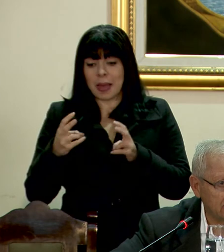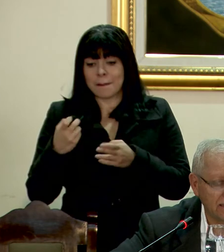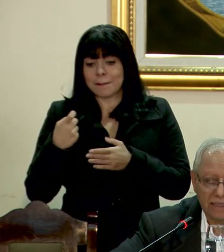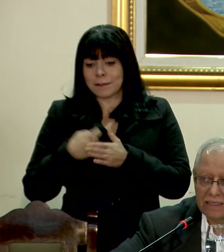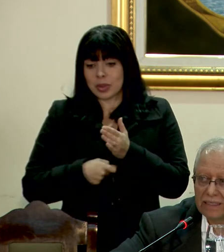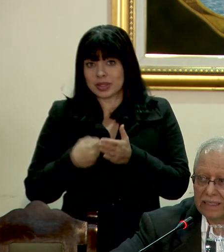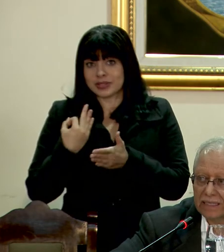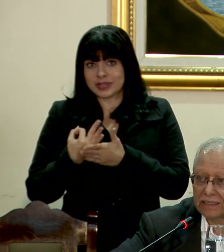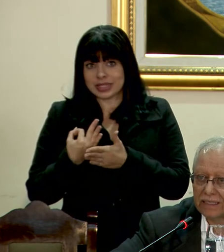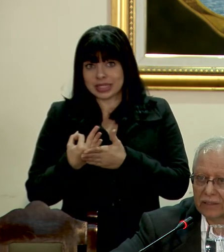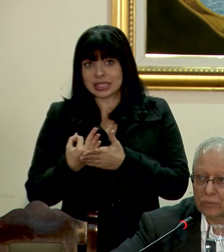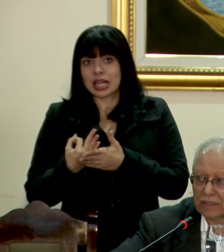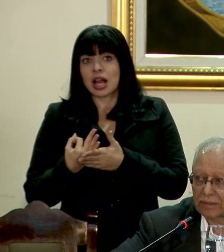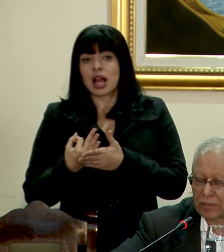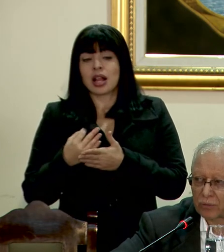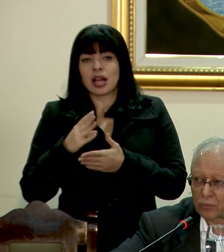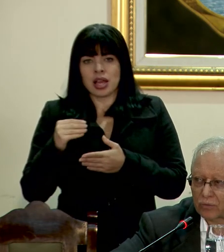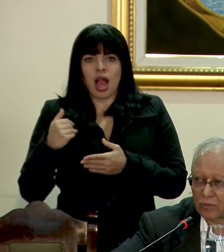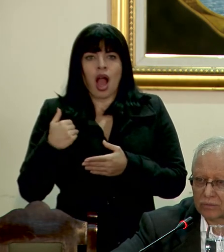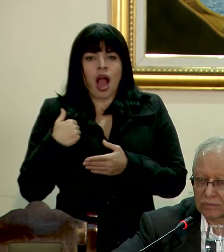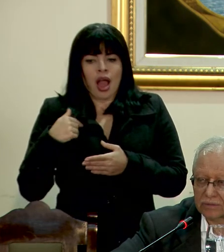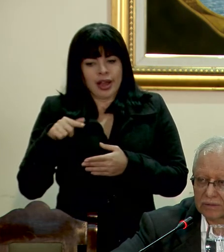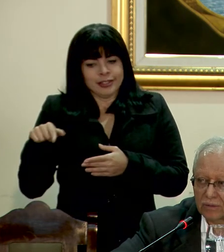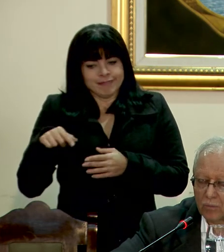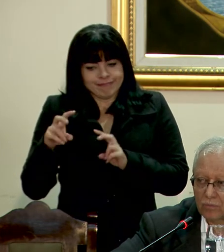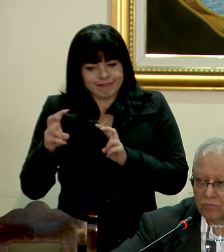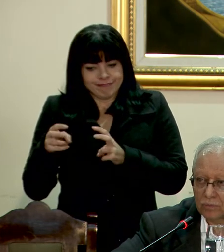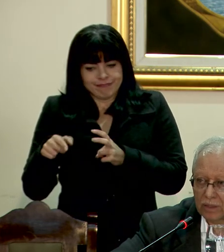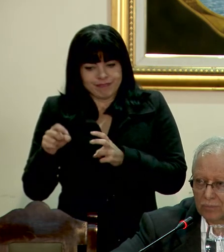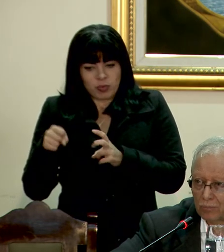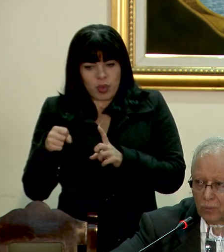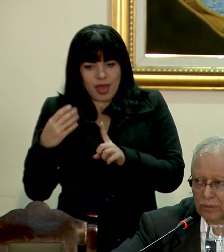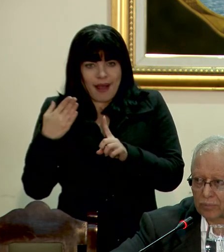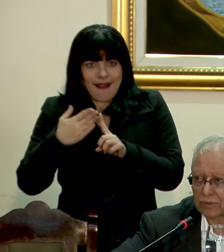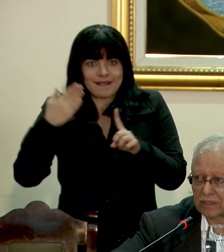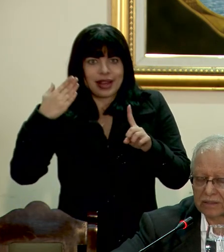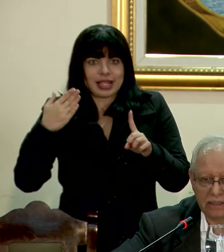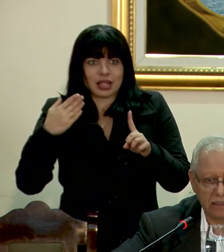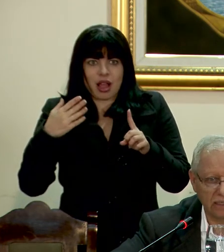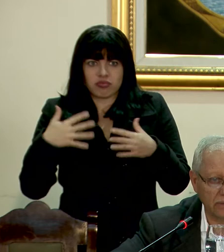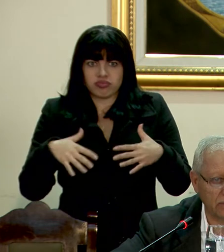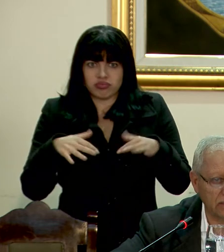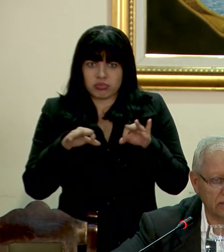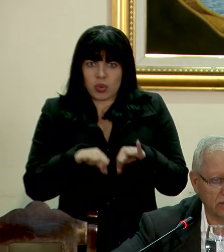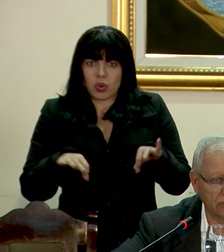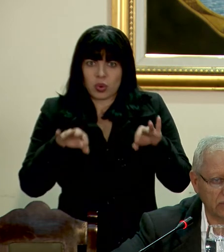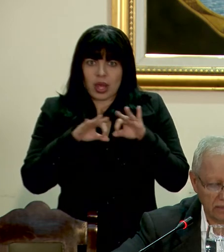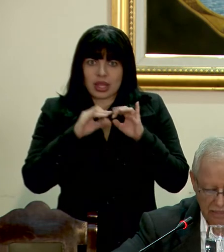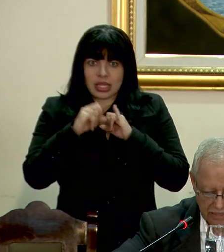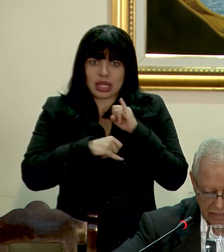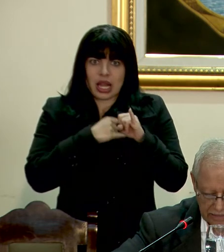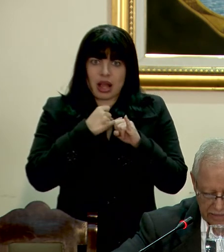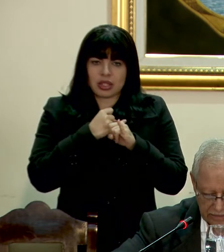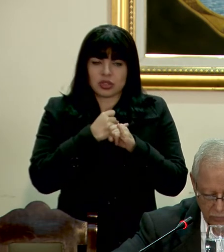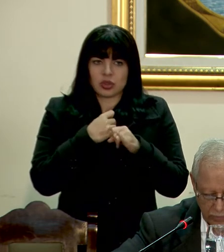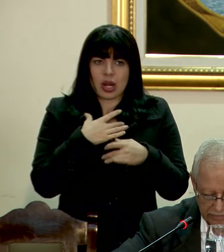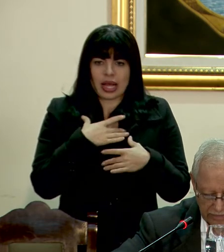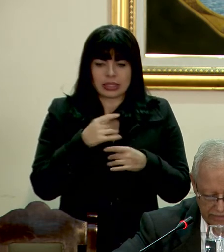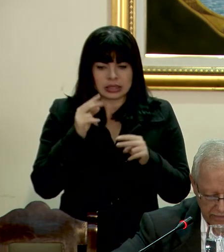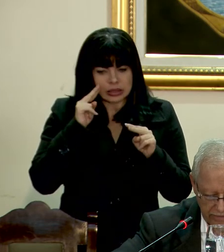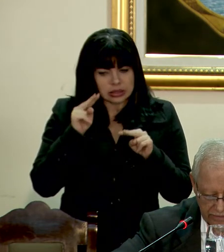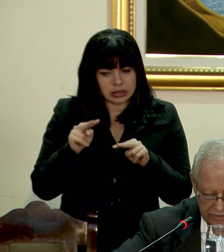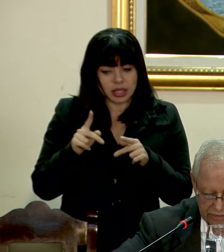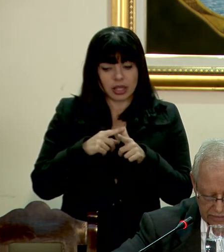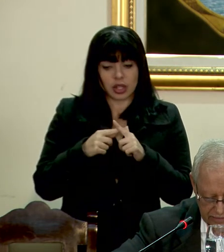fiscal y que tienen una repercusión muy importante a nivel internacional. Con